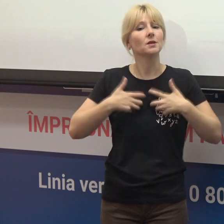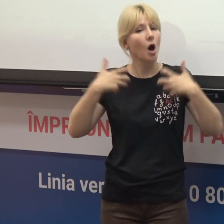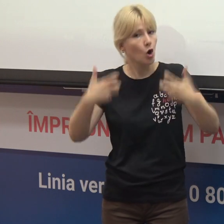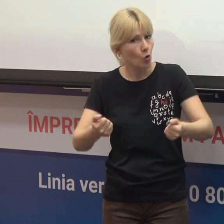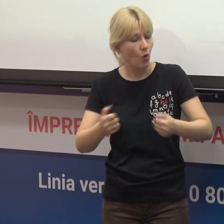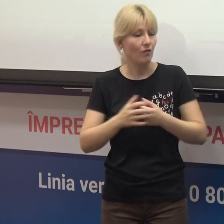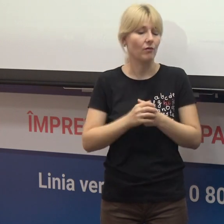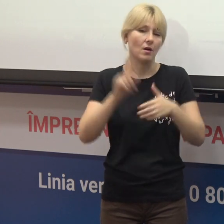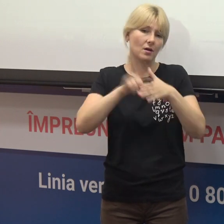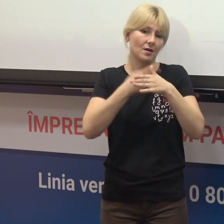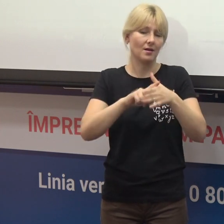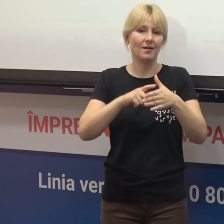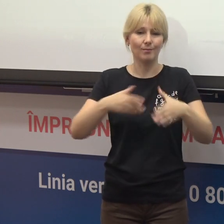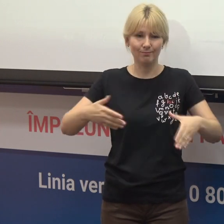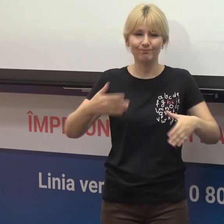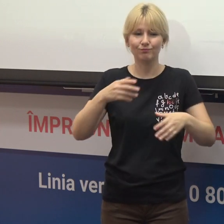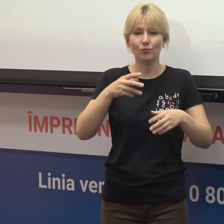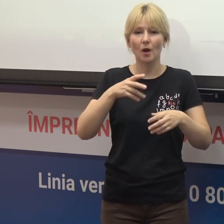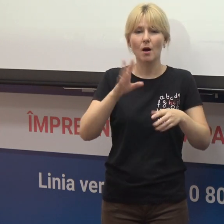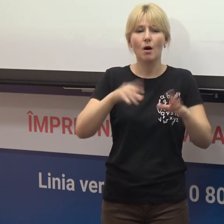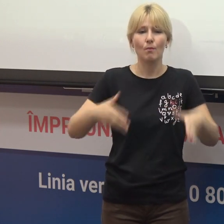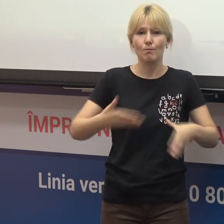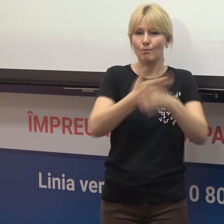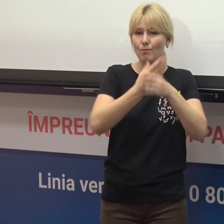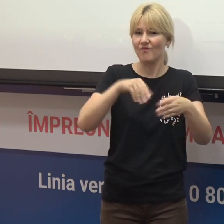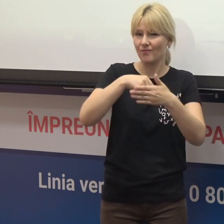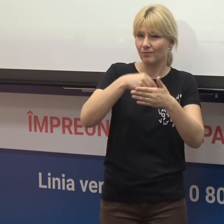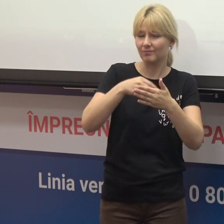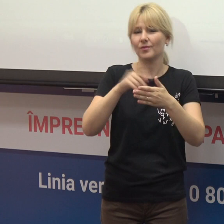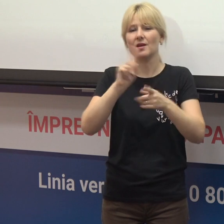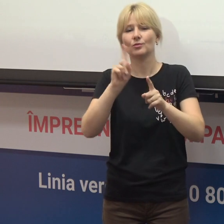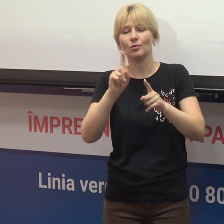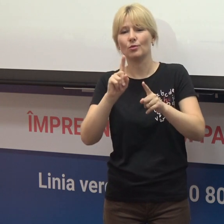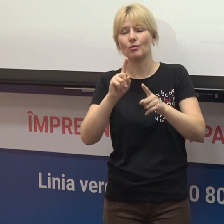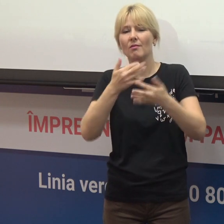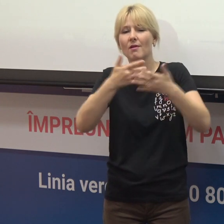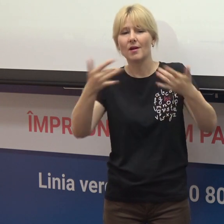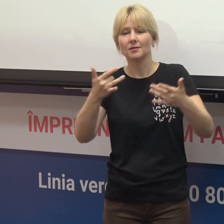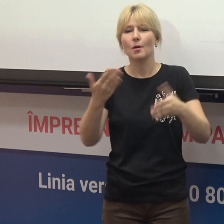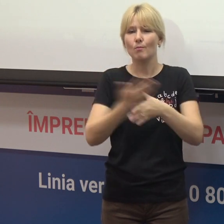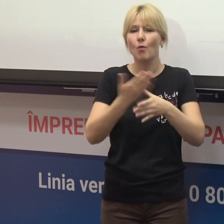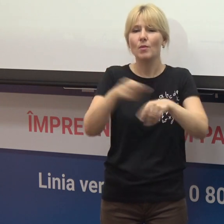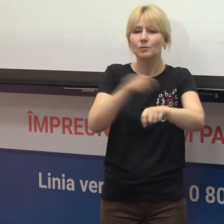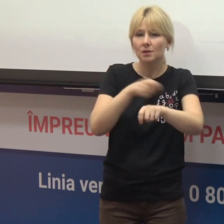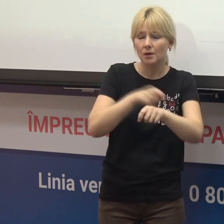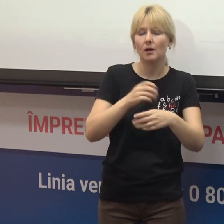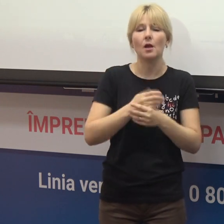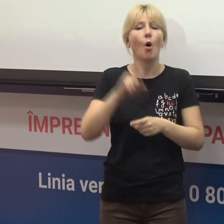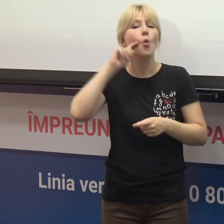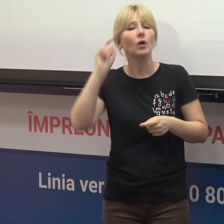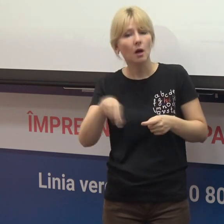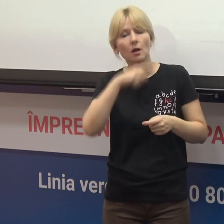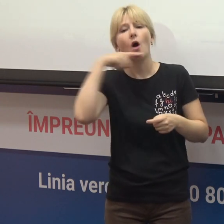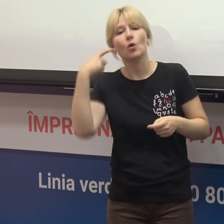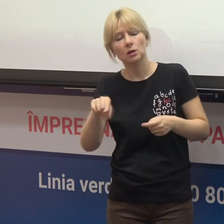sănătate sau umanitare, lucrătorii transfrontalieri care, vă zic, intră în Republica Moldova din România sau Ucraina, precum și cei